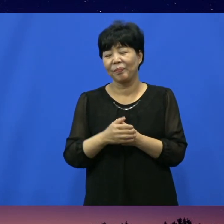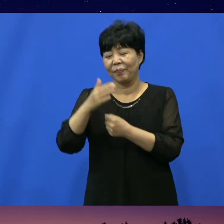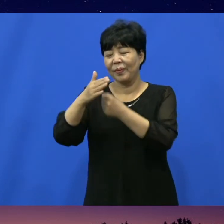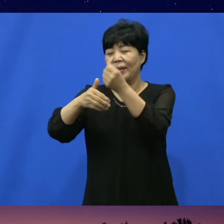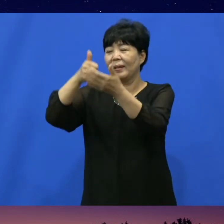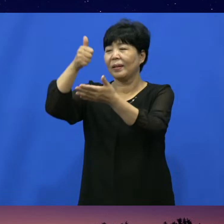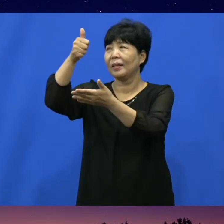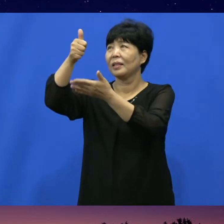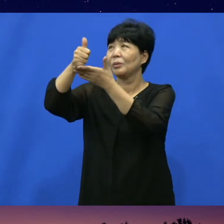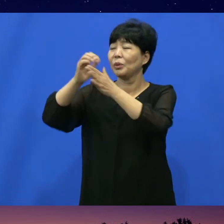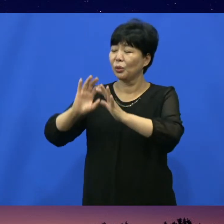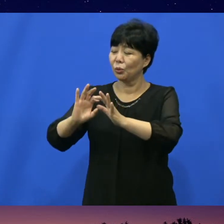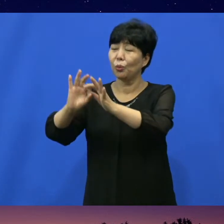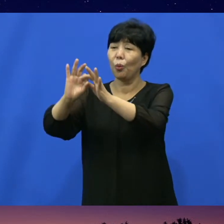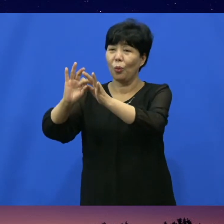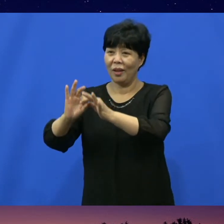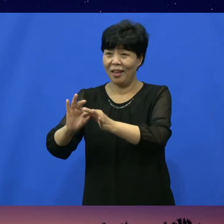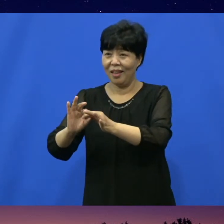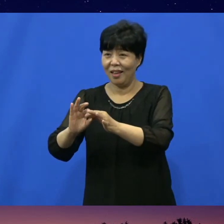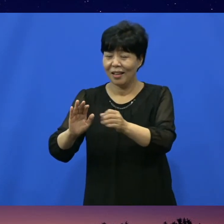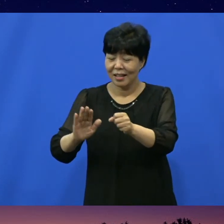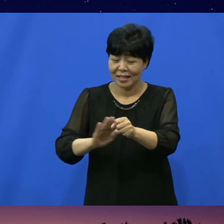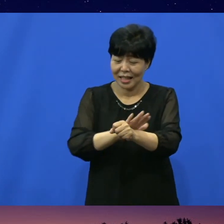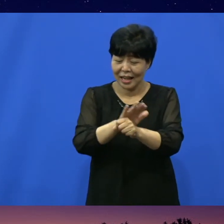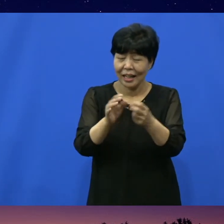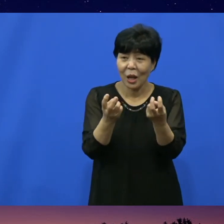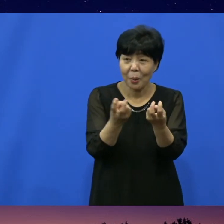하나님을 통해서 사랑하는 법을 배우는 거예요.